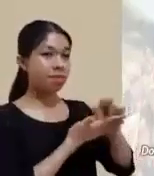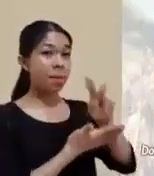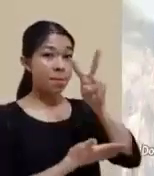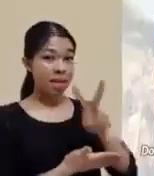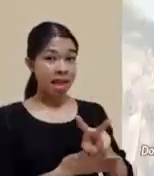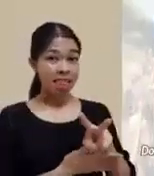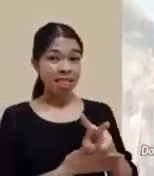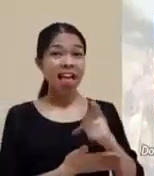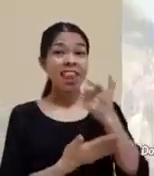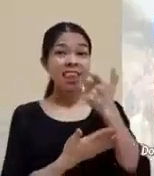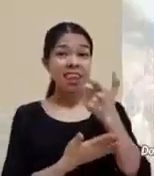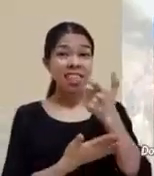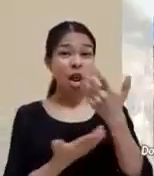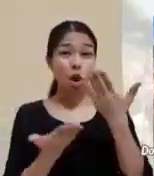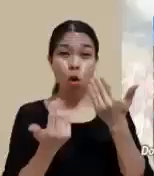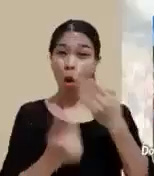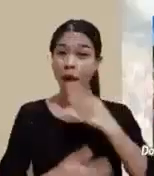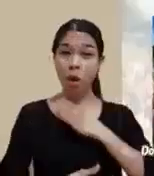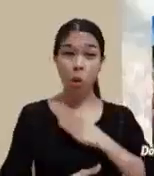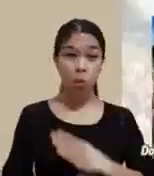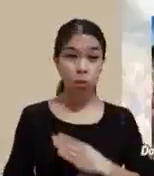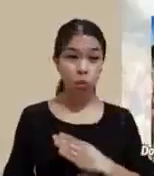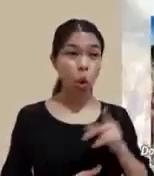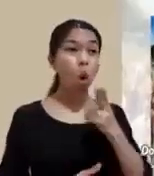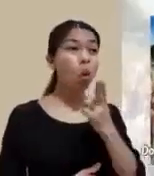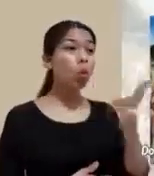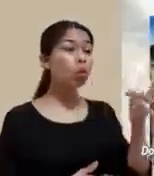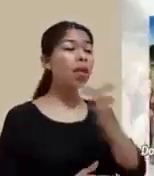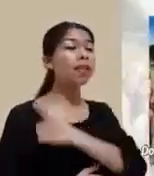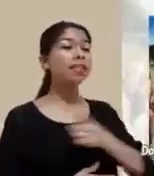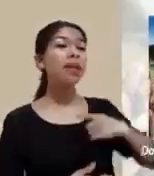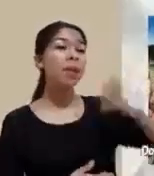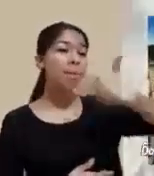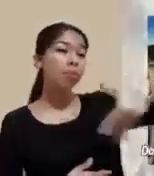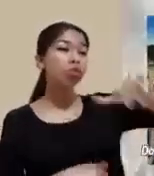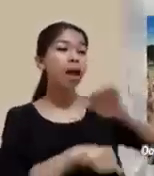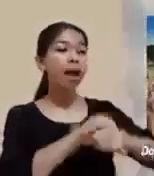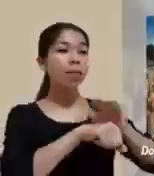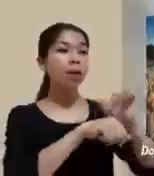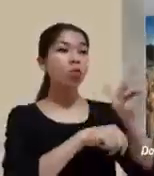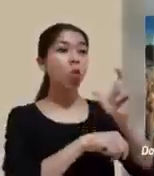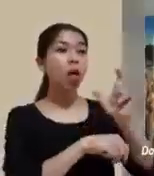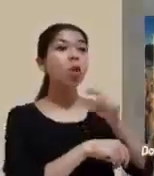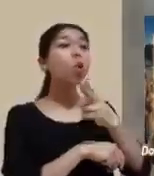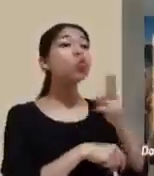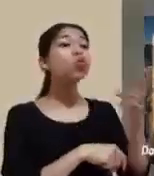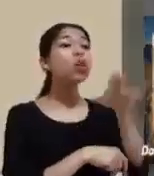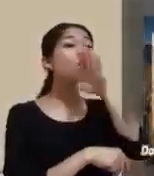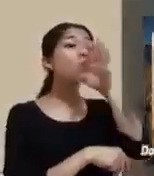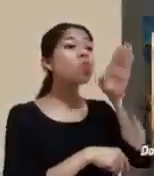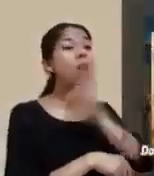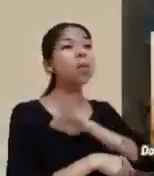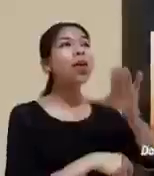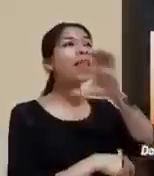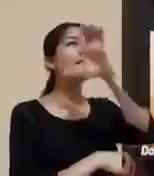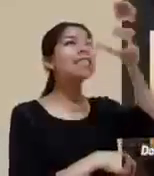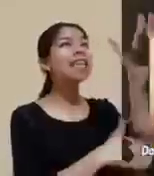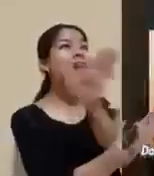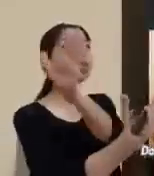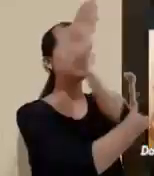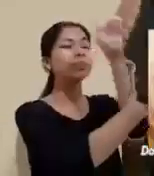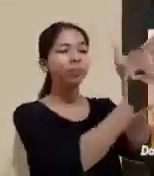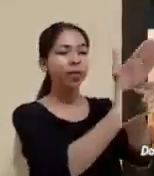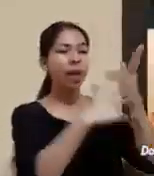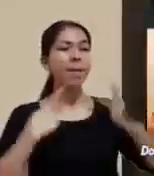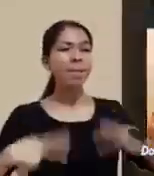el dinero tan lleno de injusticias, gánense amigos que cuando ustedes mueran los reciban en el cielo.